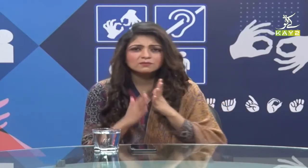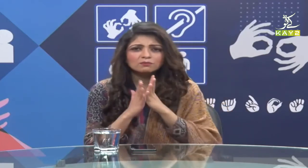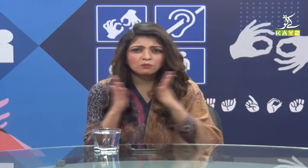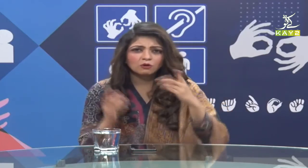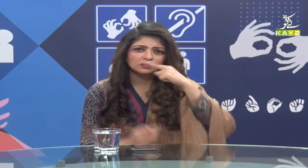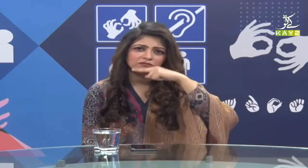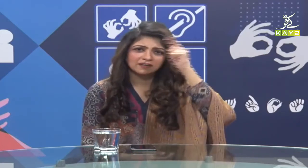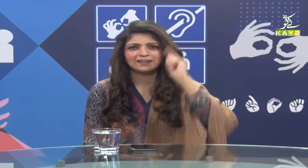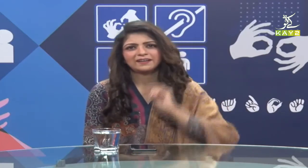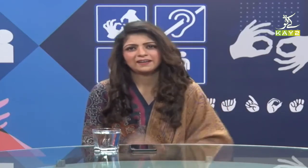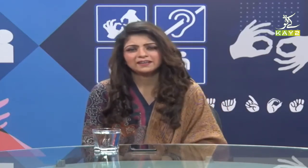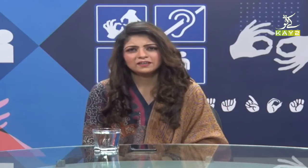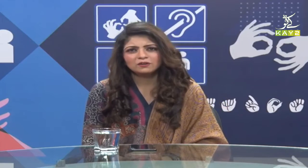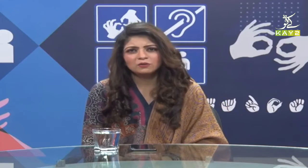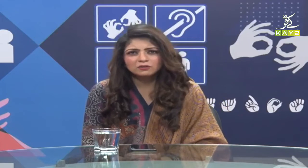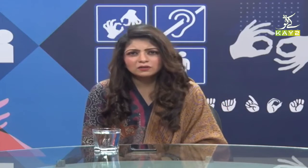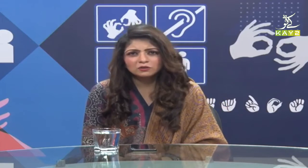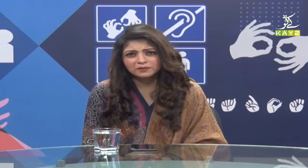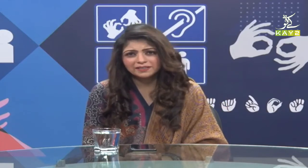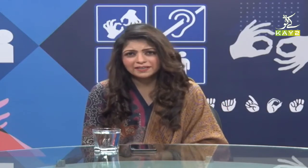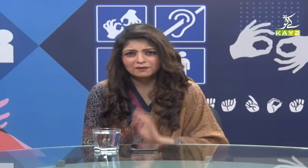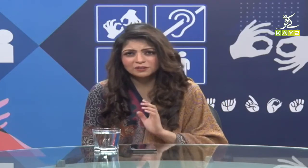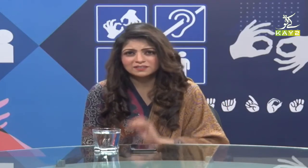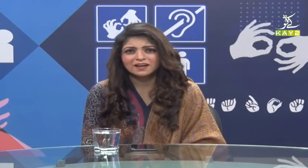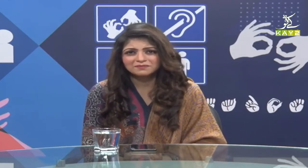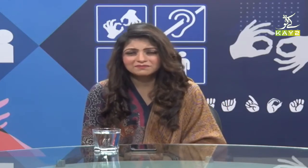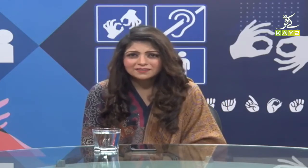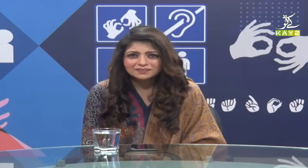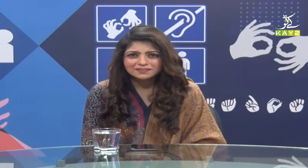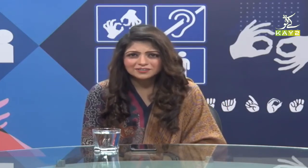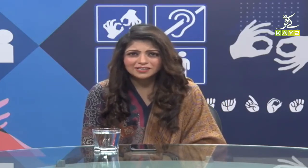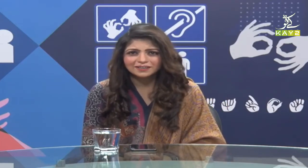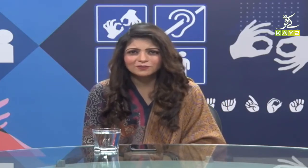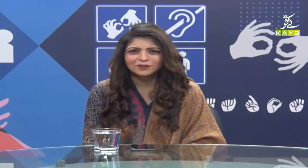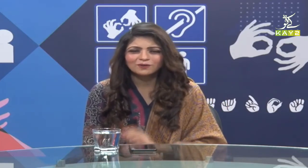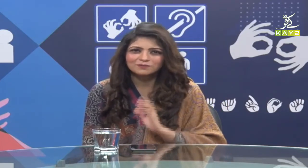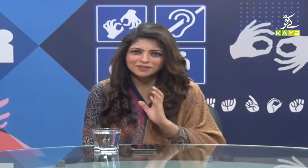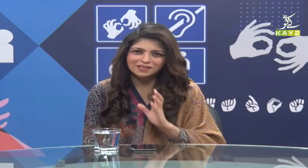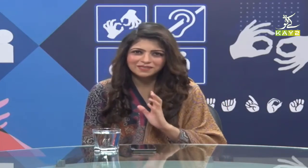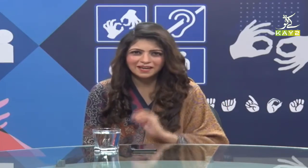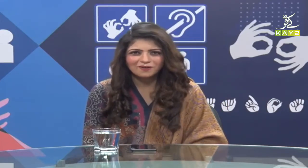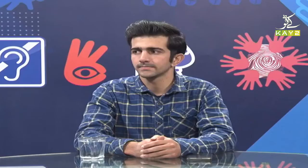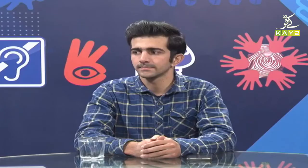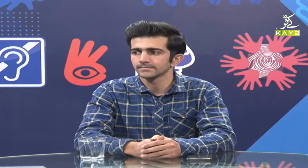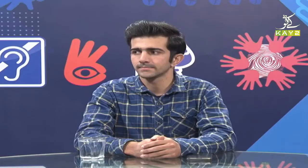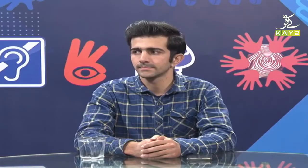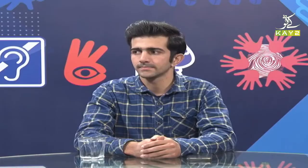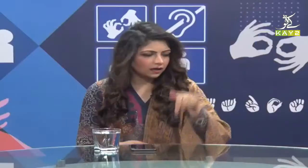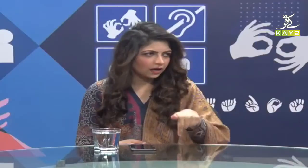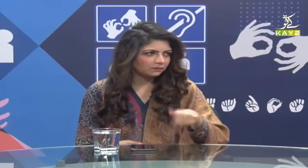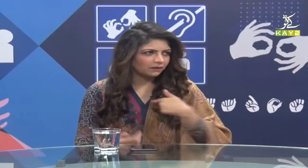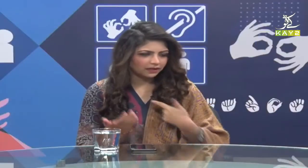पे बहुत फ़ख्र है। उम्मीद है कि आपको ये साइन अच्छे लगे होंगे और मज़ा भी आया होगा सीखते